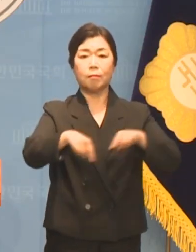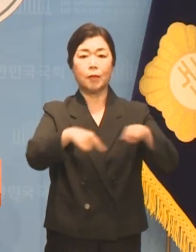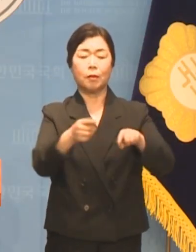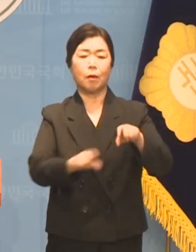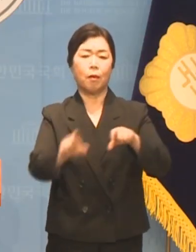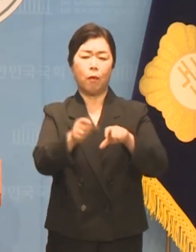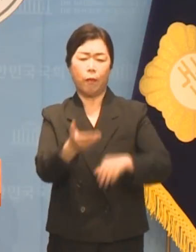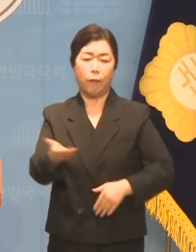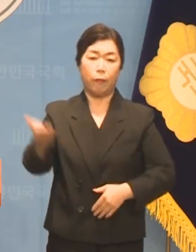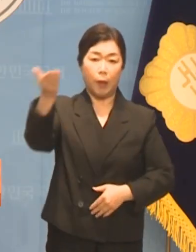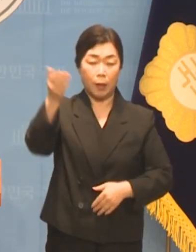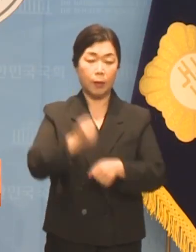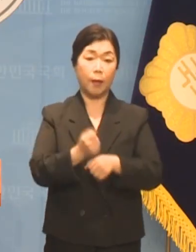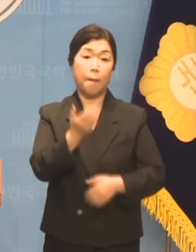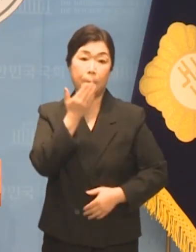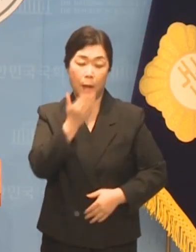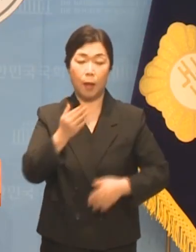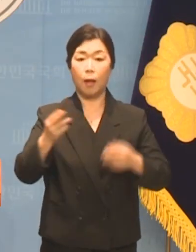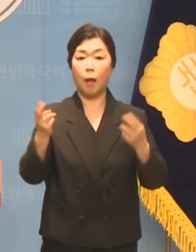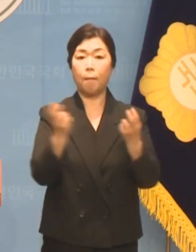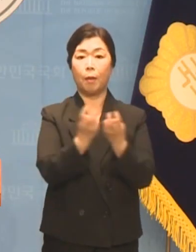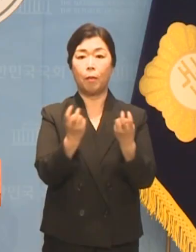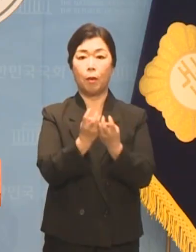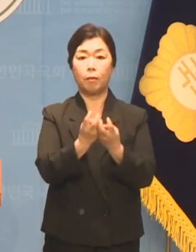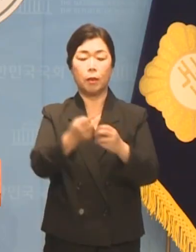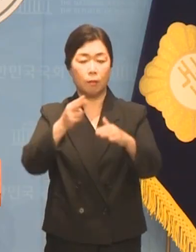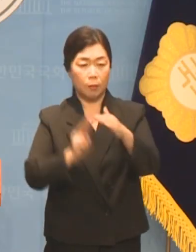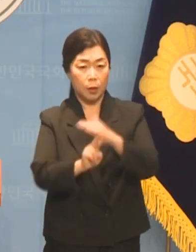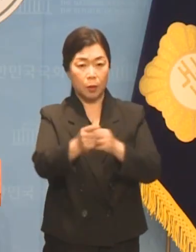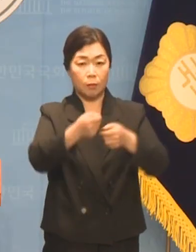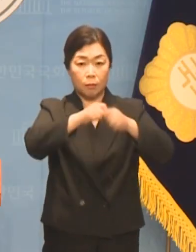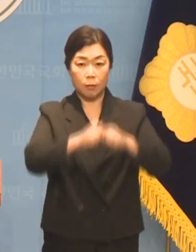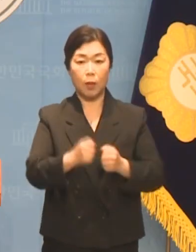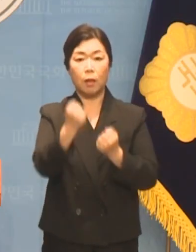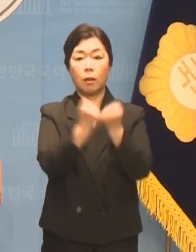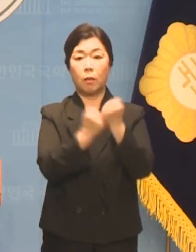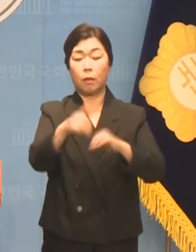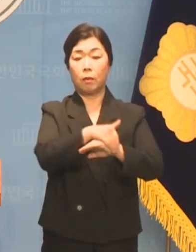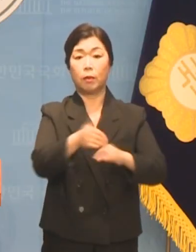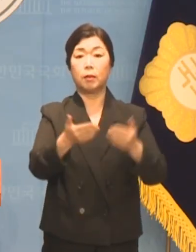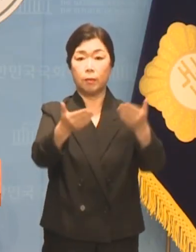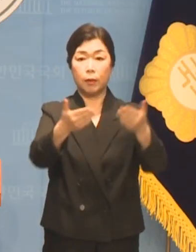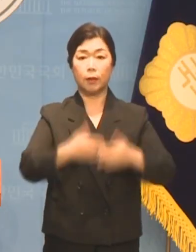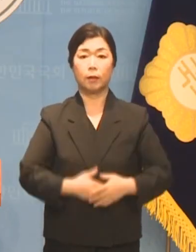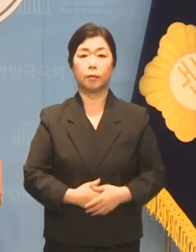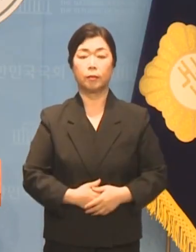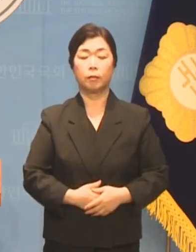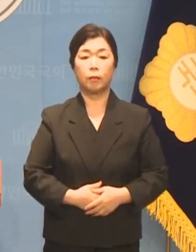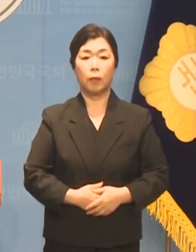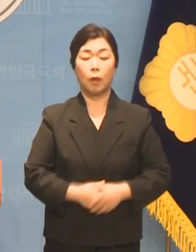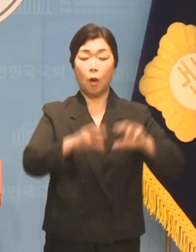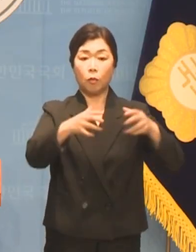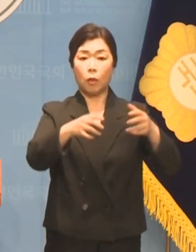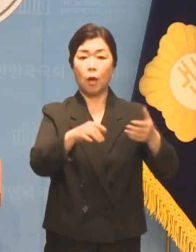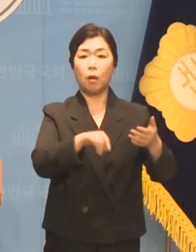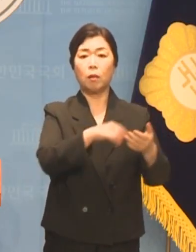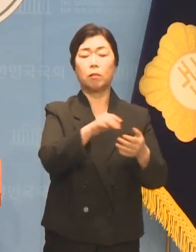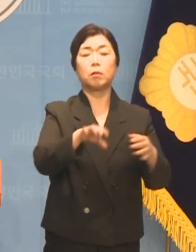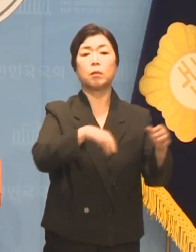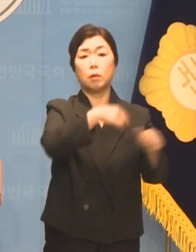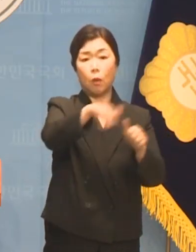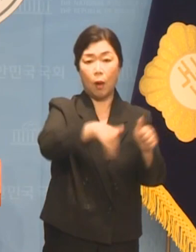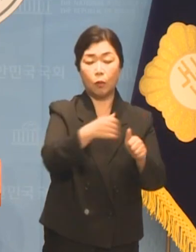수 있을지 그 구체적인 비전과 전략을 말씀드리고자 합니다. 특히 국가의 운명과 국민의